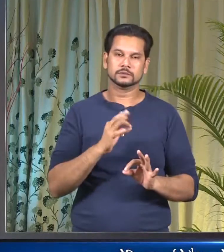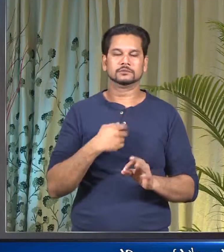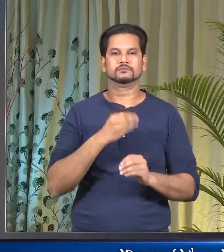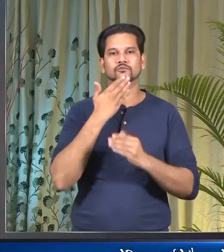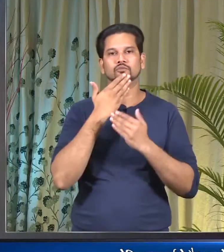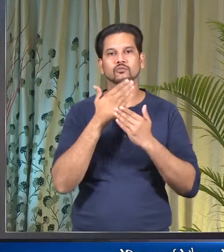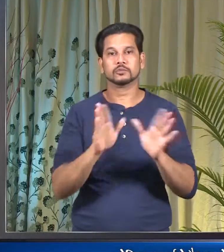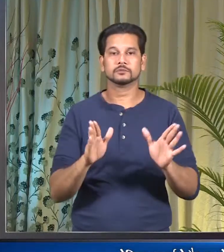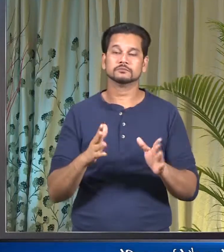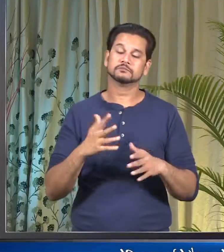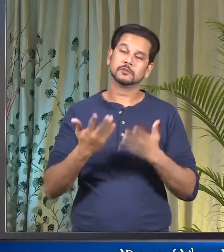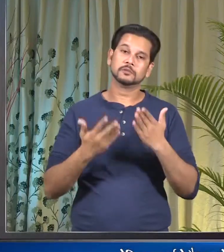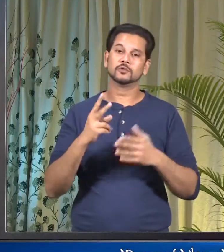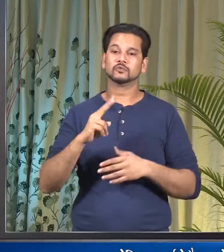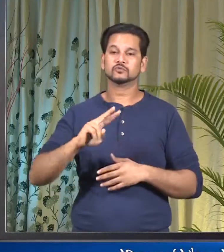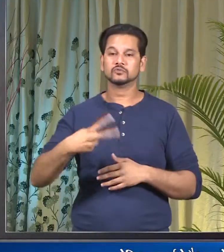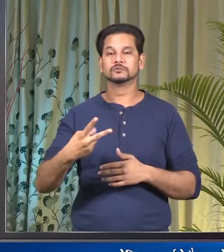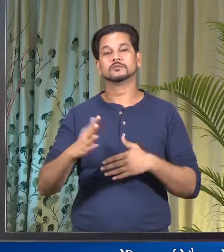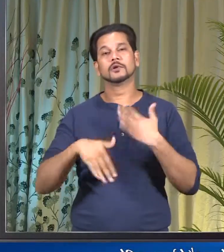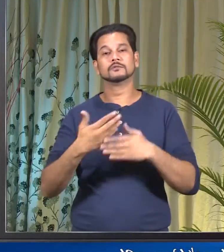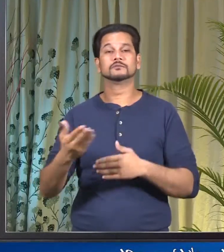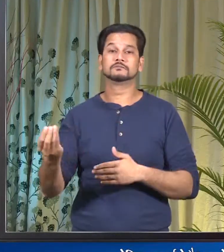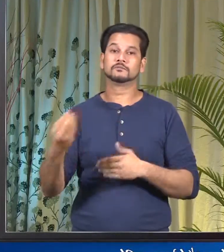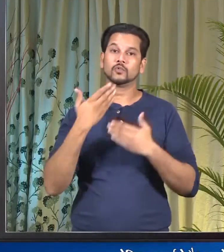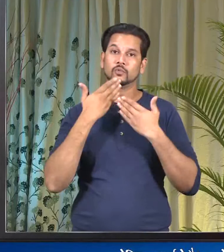बता देगा दो दिन के बाद आकर के